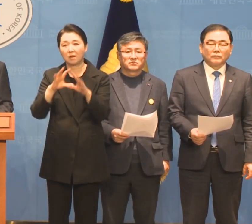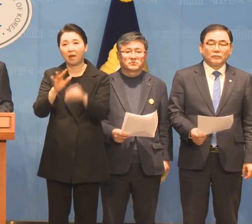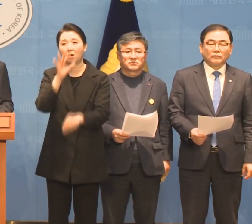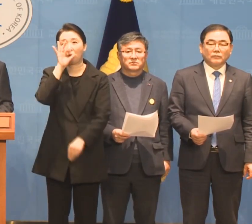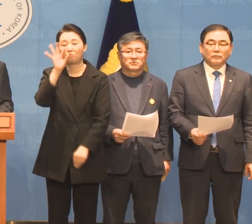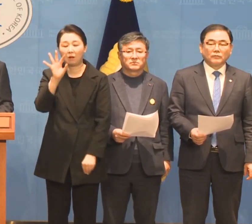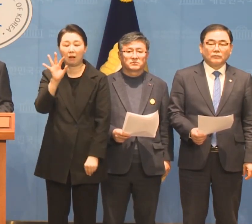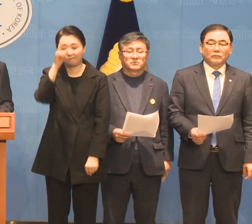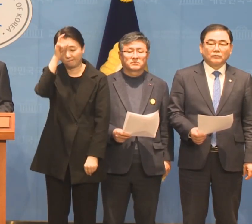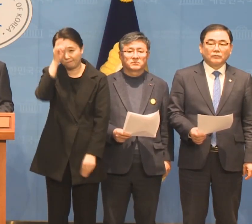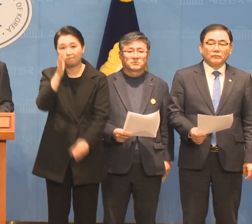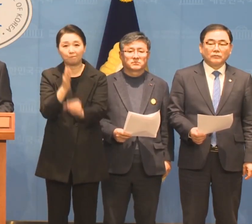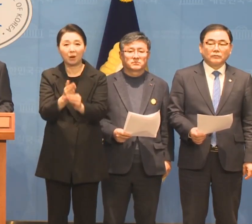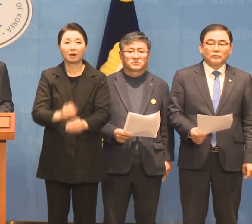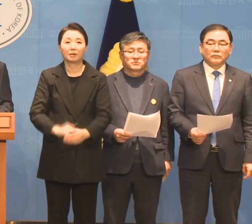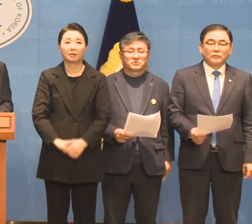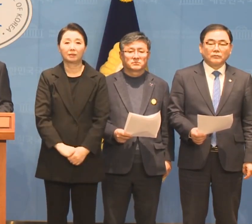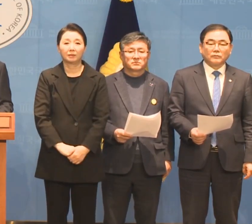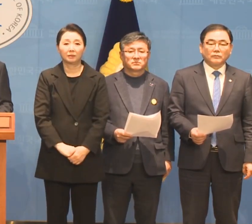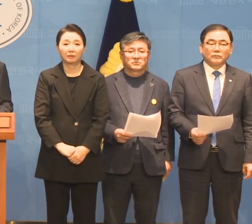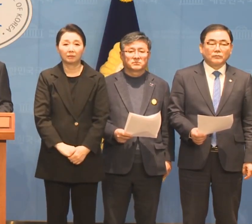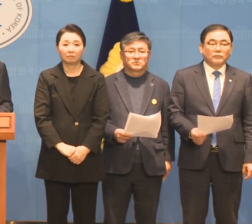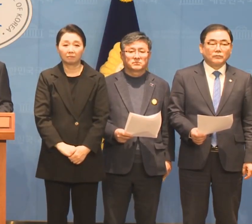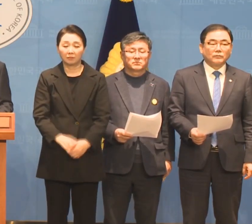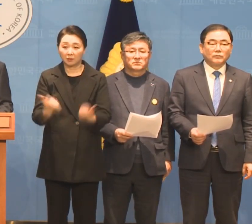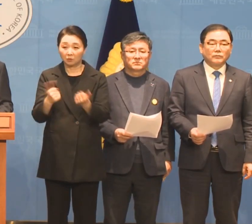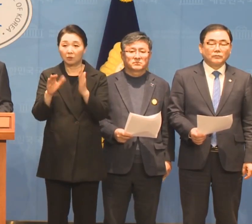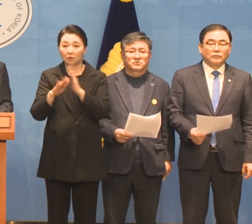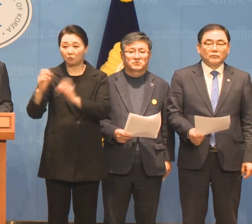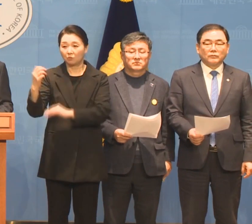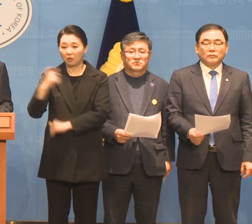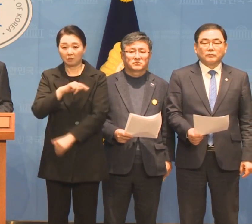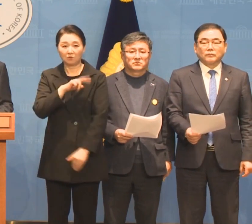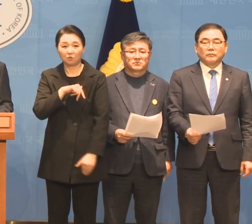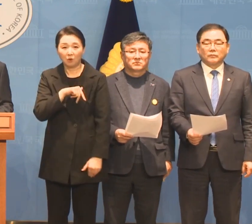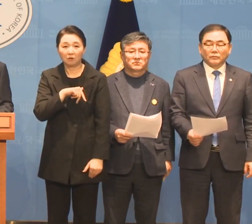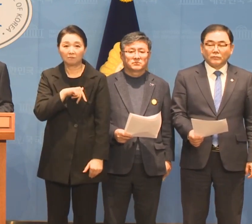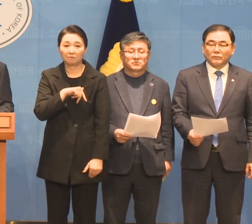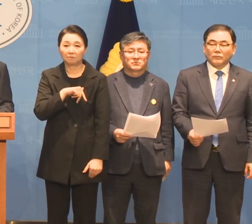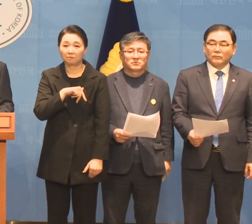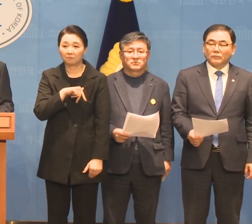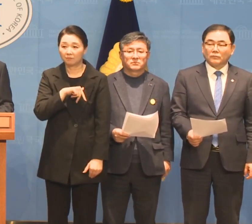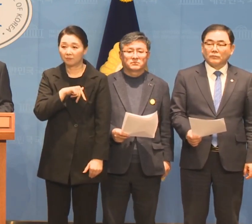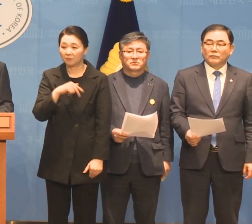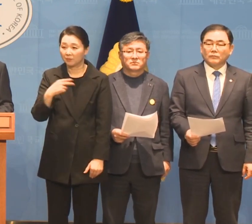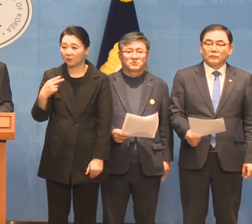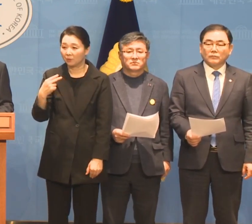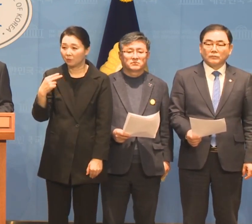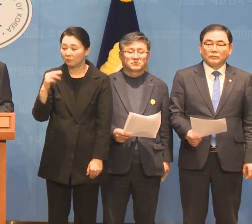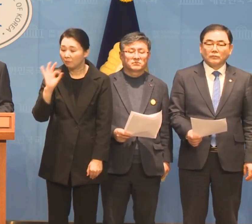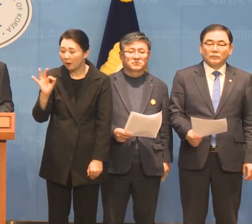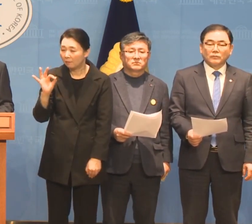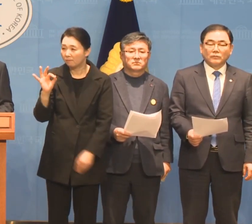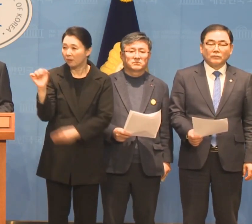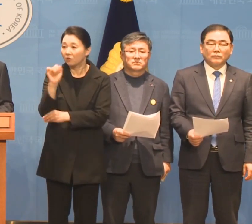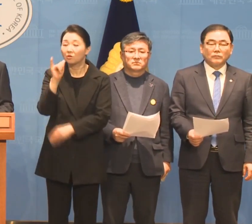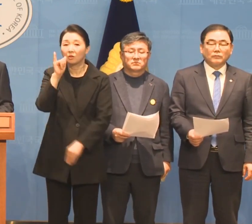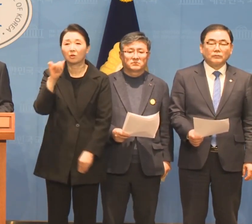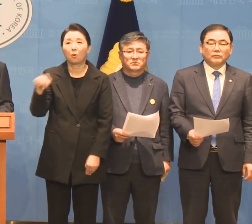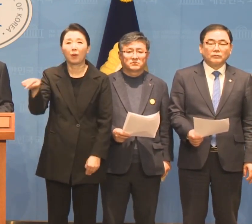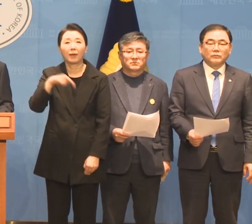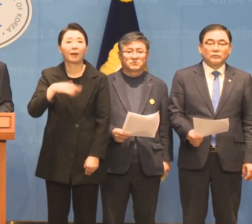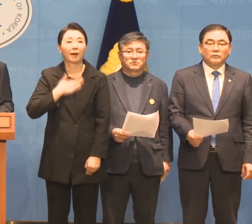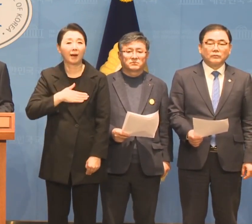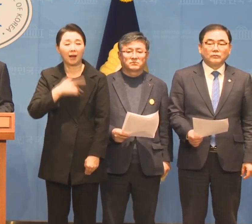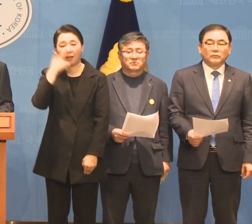있습니다. 근데 이 논의하는 과정에서 국민의힘 의원 몇 분의 눈빛이 흔들리는 걸 보았습니다. 자기들도 아는